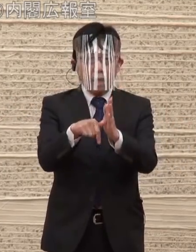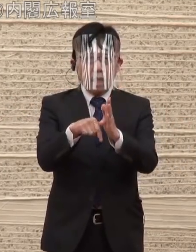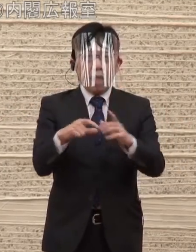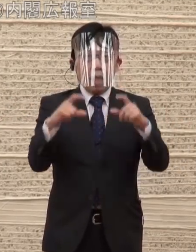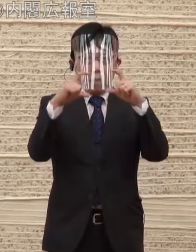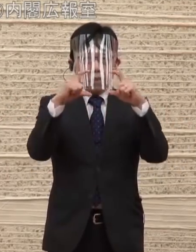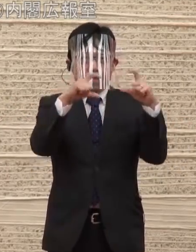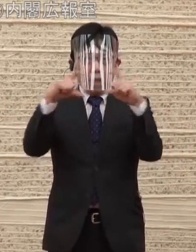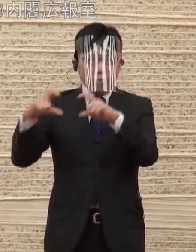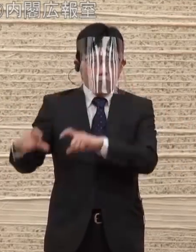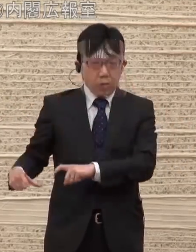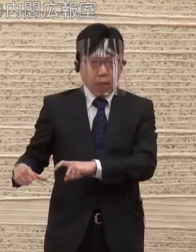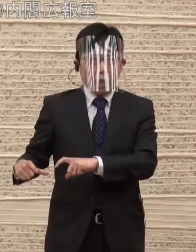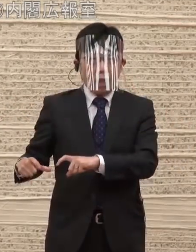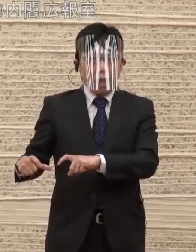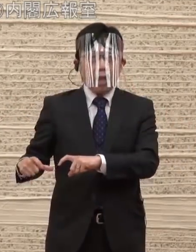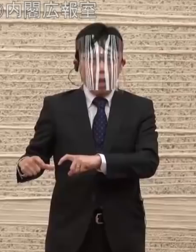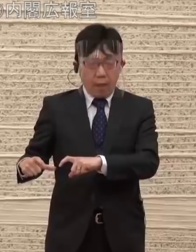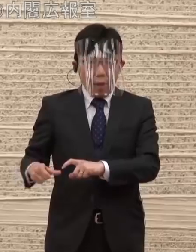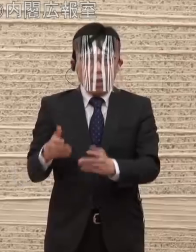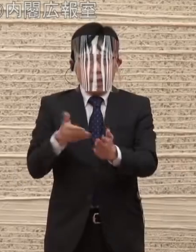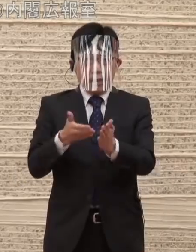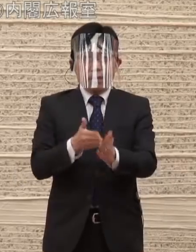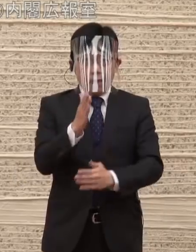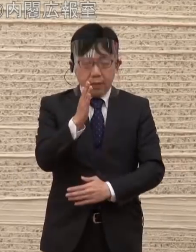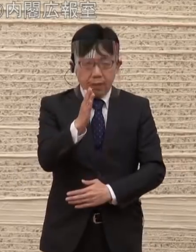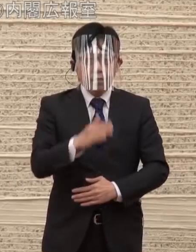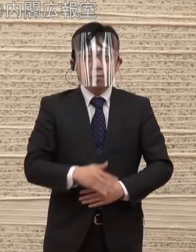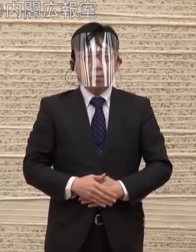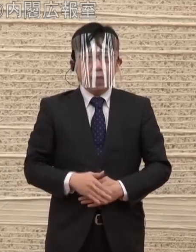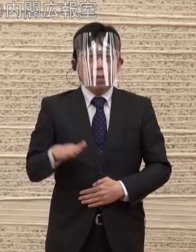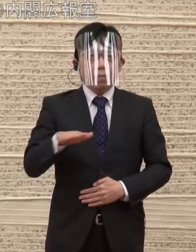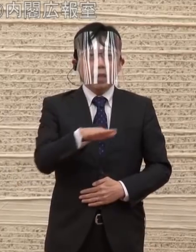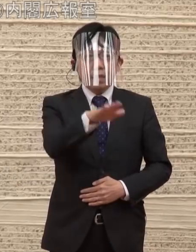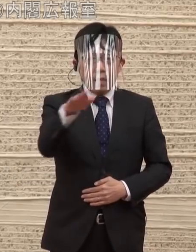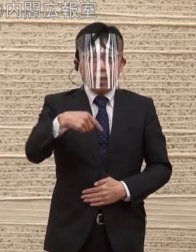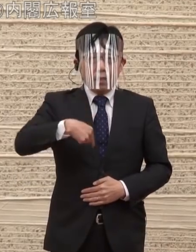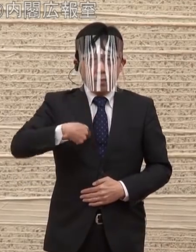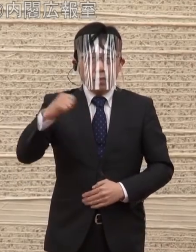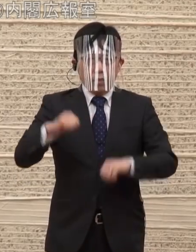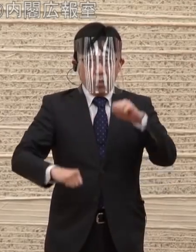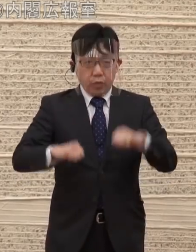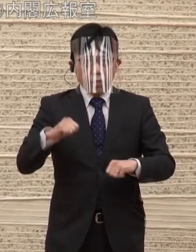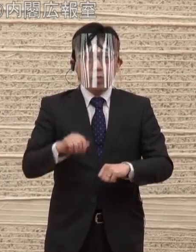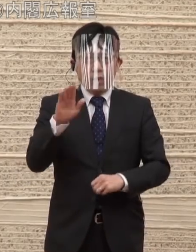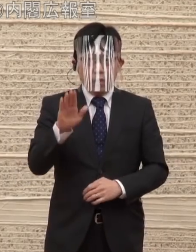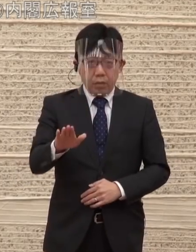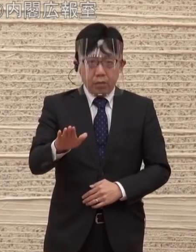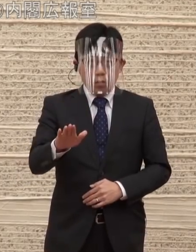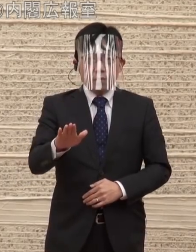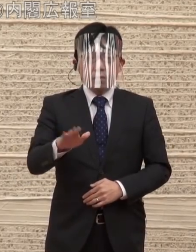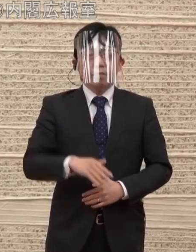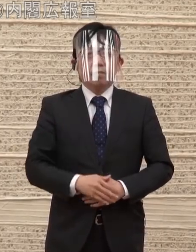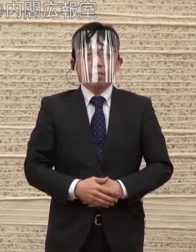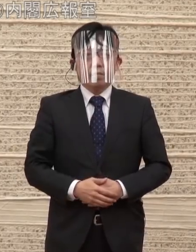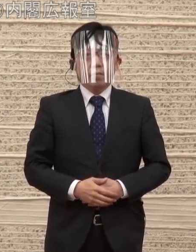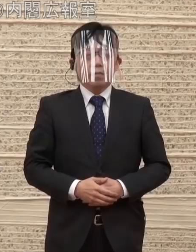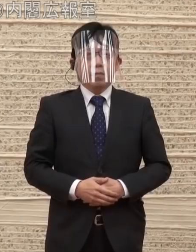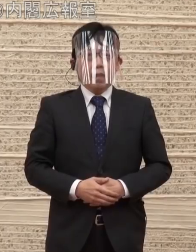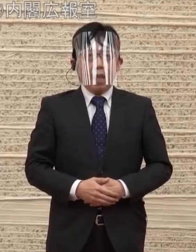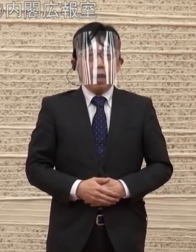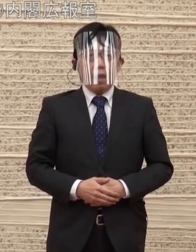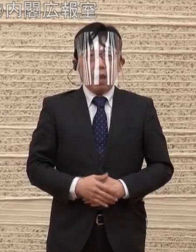取り外していただいてお願いいたしたいと思いますそれはの皆様の選択でございます逃走後水にお願いいたします